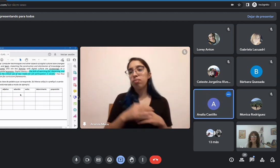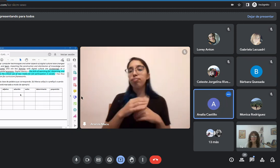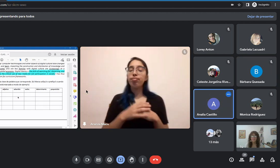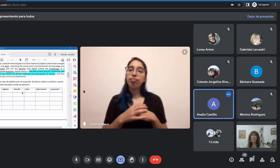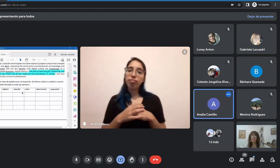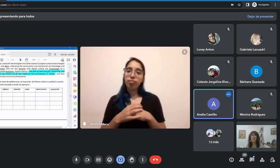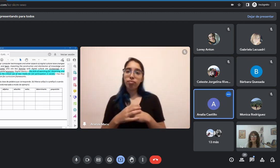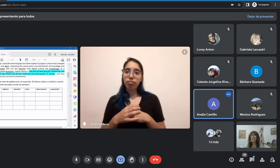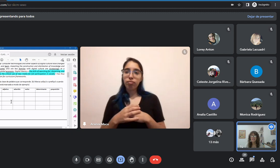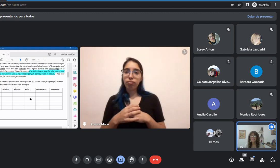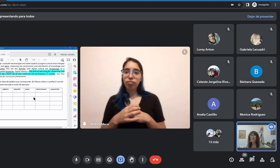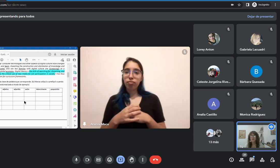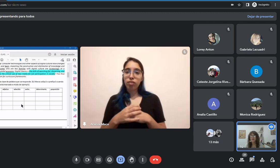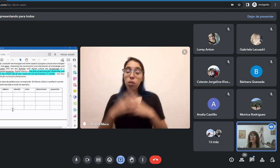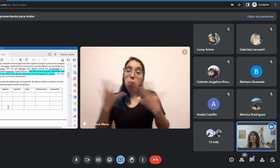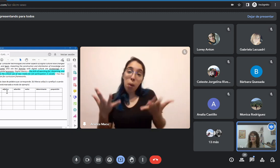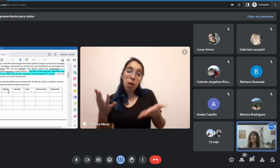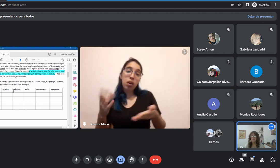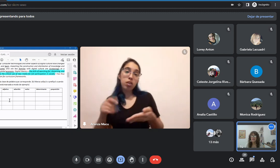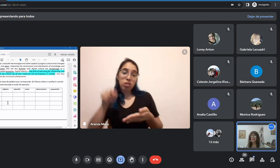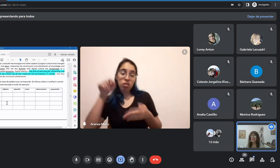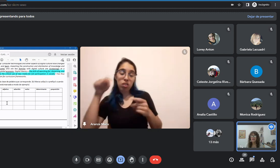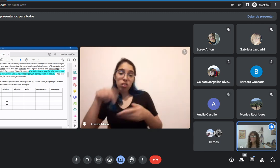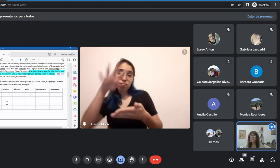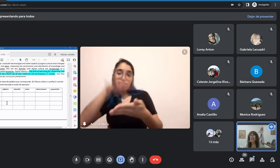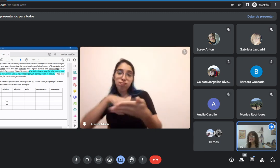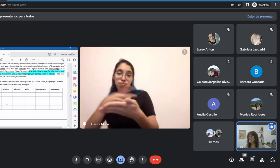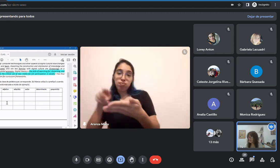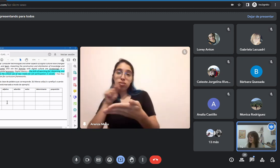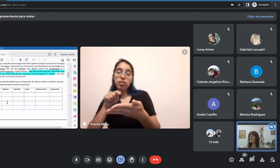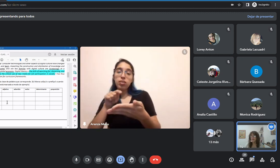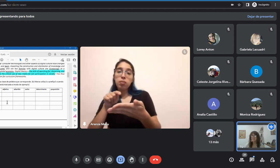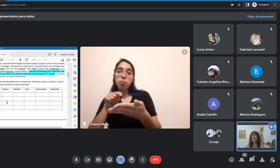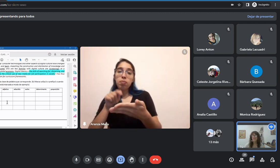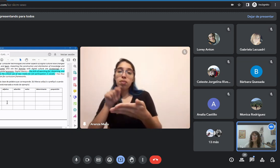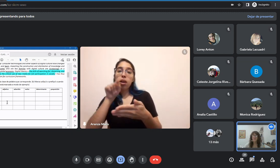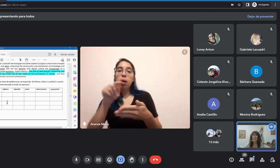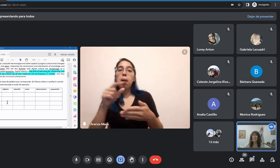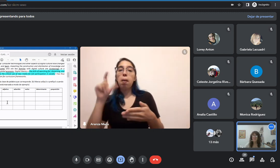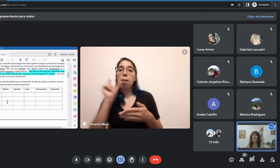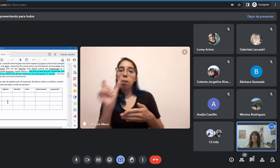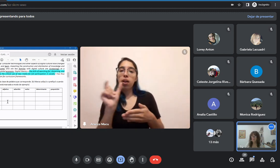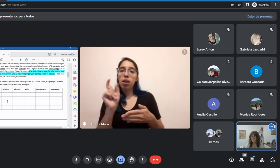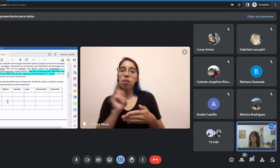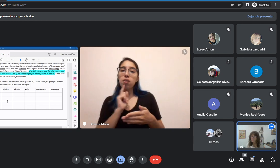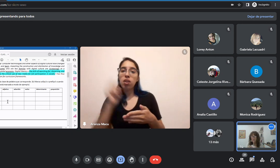lo bueno, lo vamos a ir haciendo acá. ¿Qué clase de palabra es through?